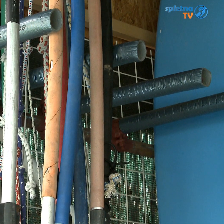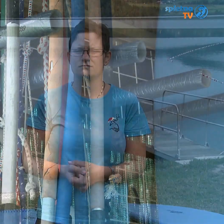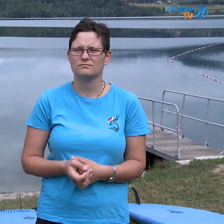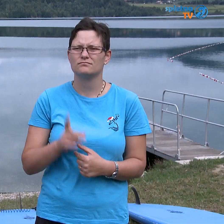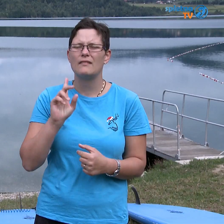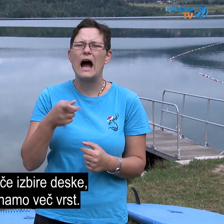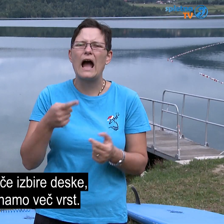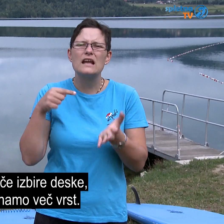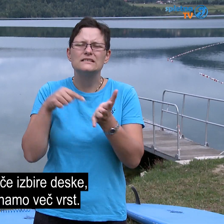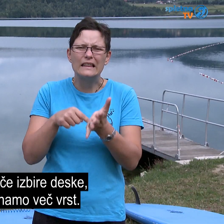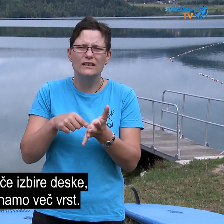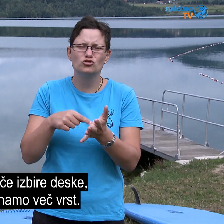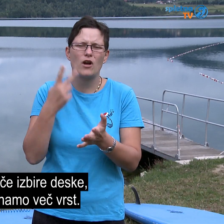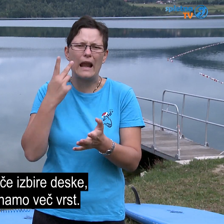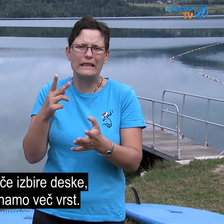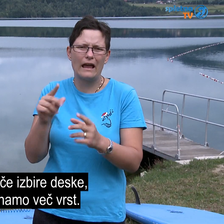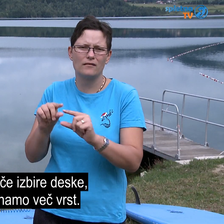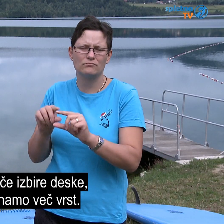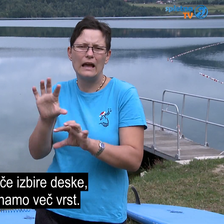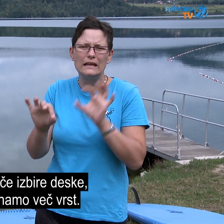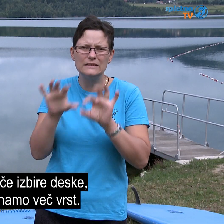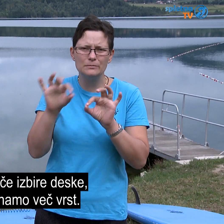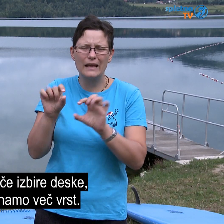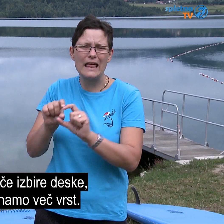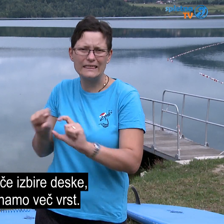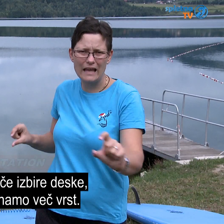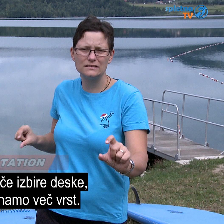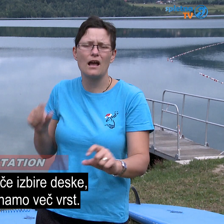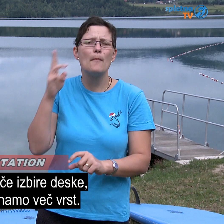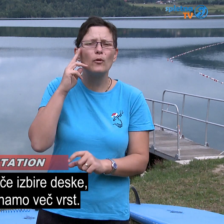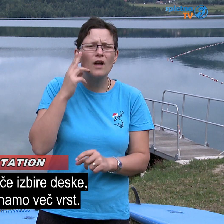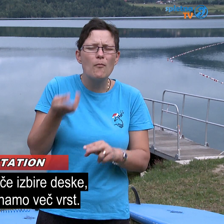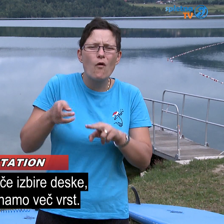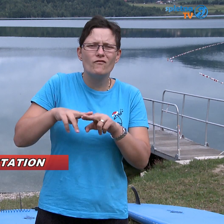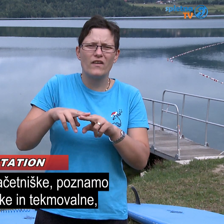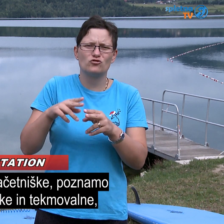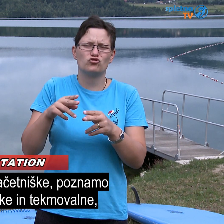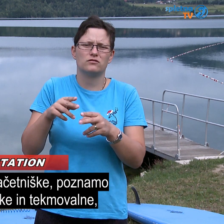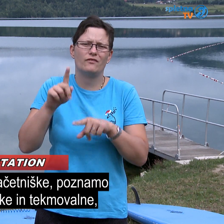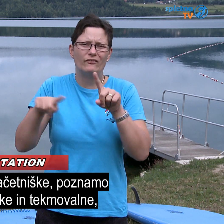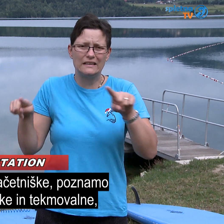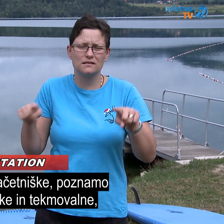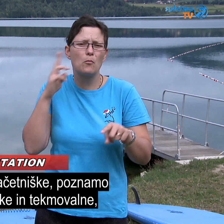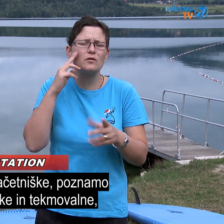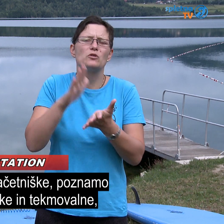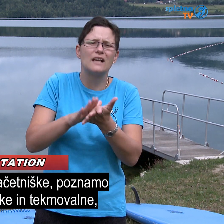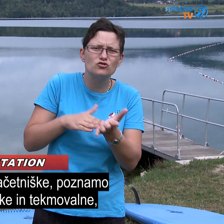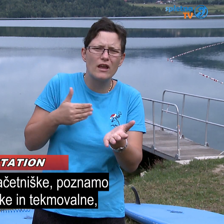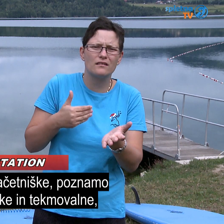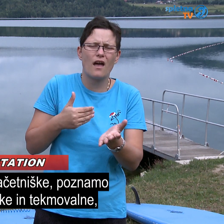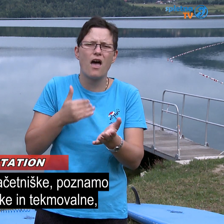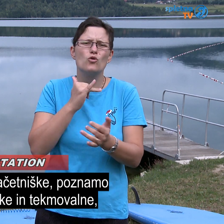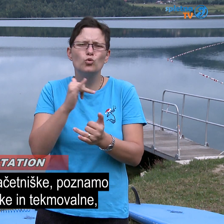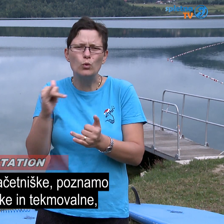Kar se tiče izbire deske, jih poznamo več vrst. Poznamo začetniške, poznamo touring